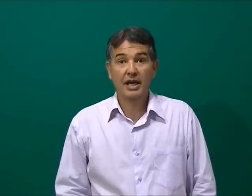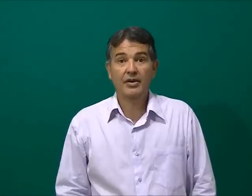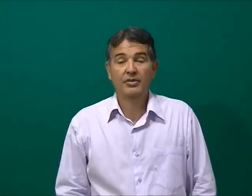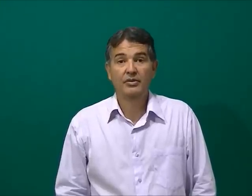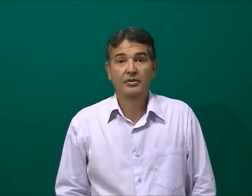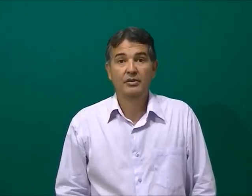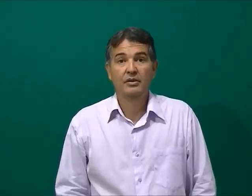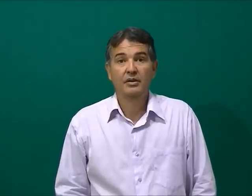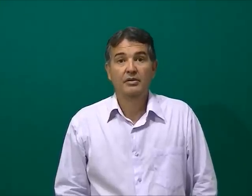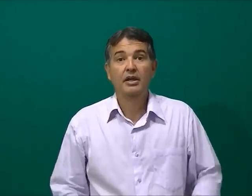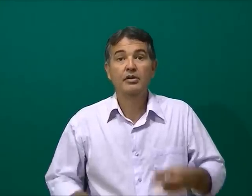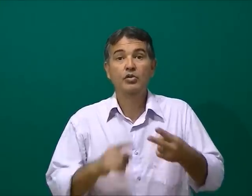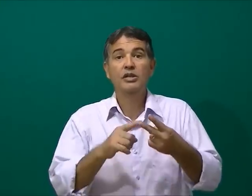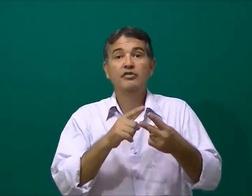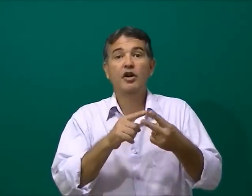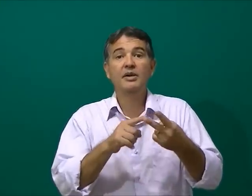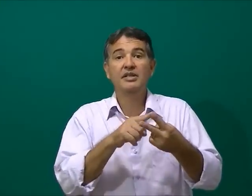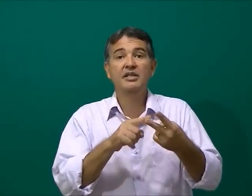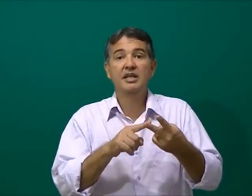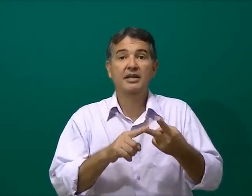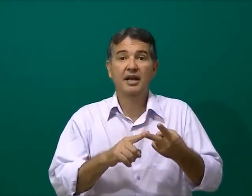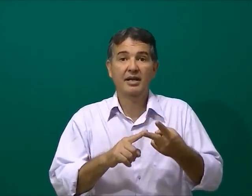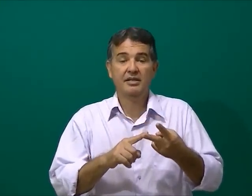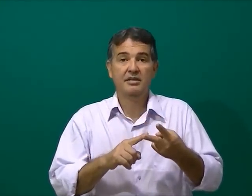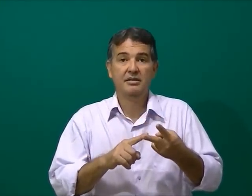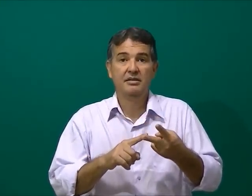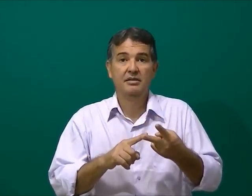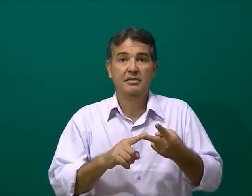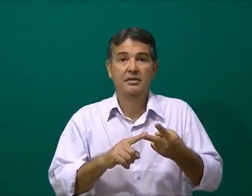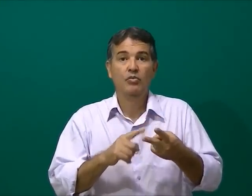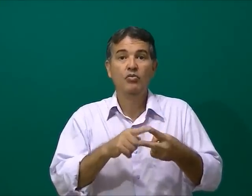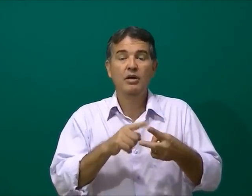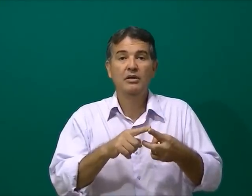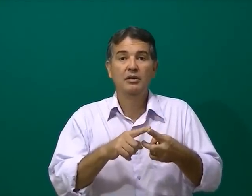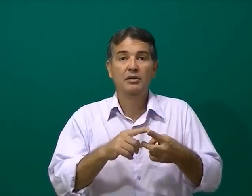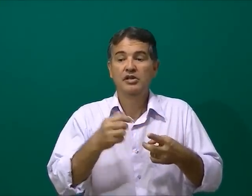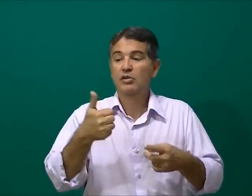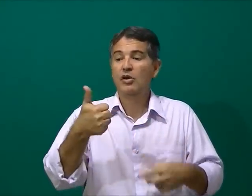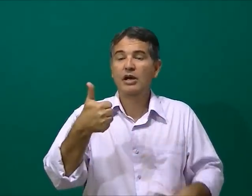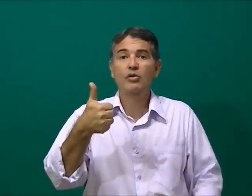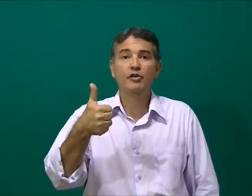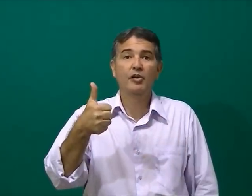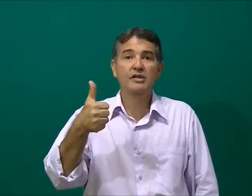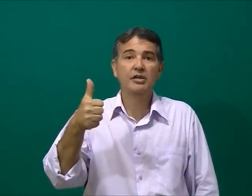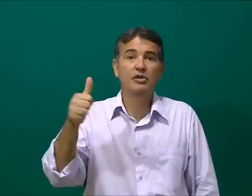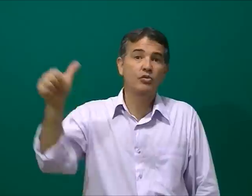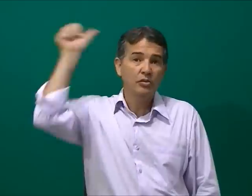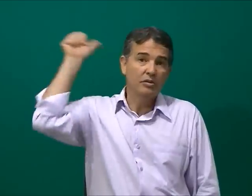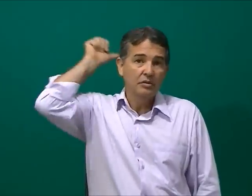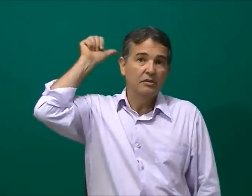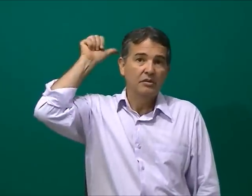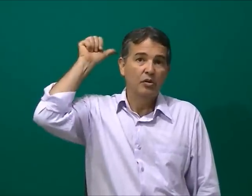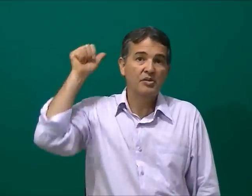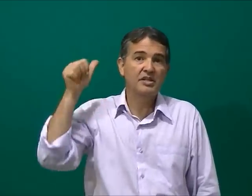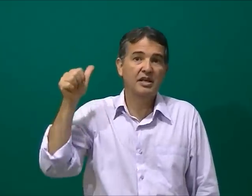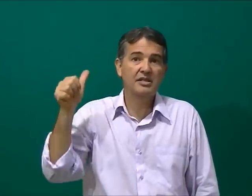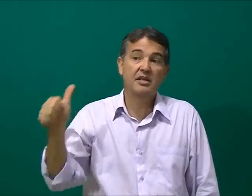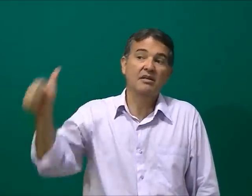dicionário, tem duas formas de dizer atrás. Uma, você coloca a configuração em 1, como dizendo assim, vai